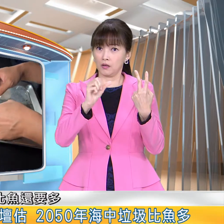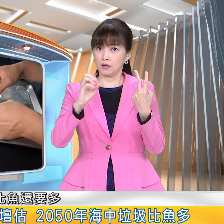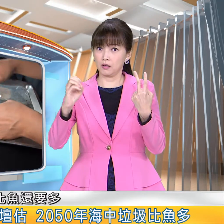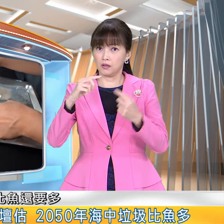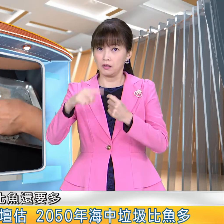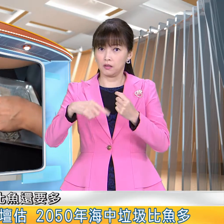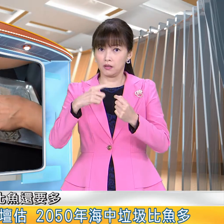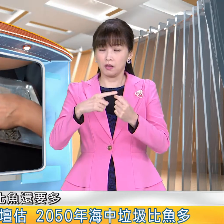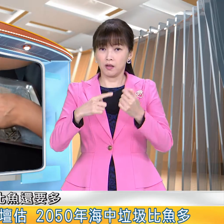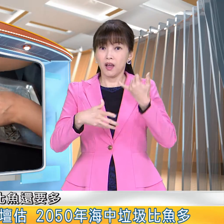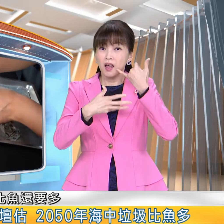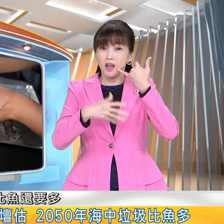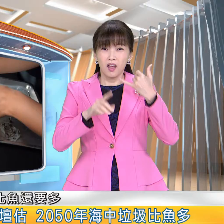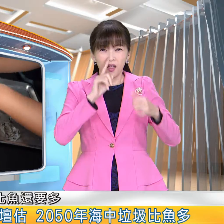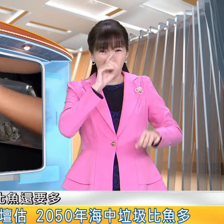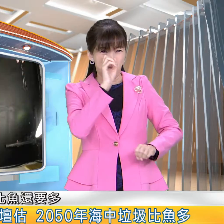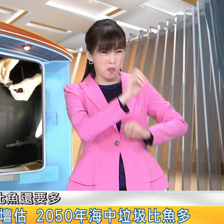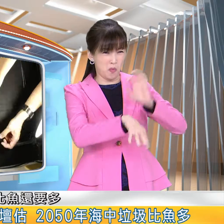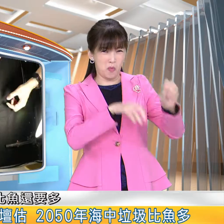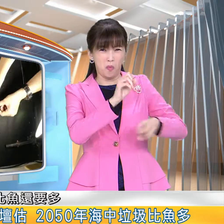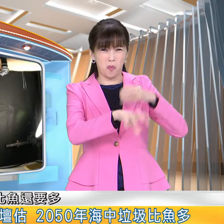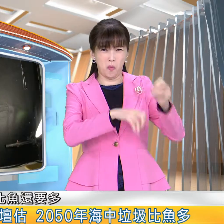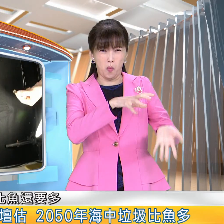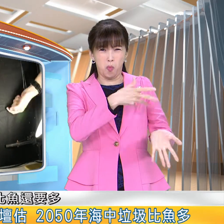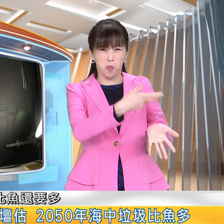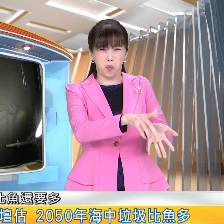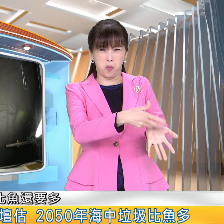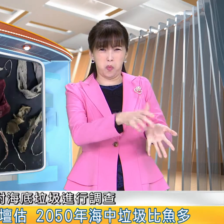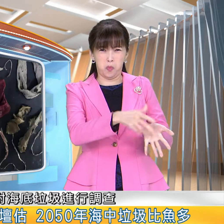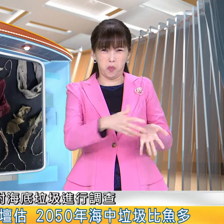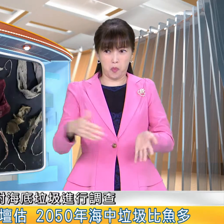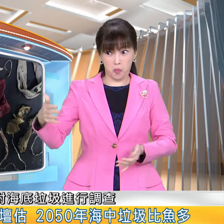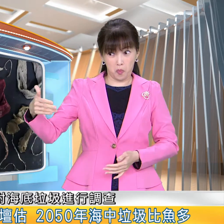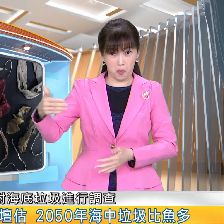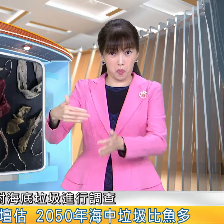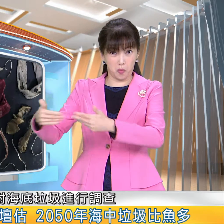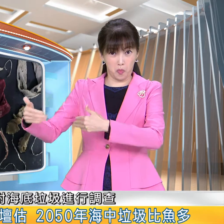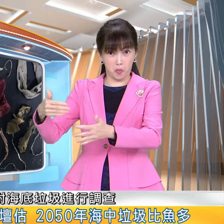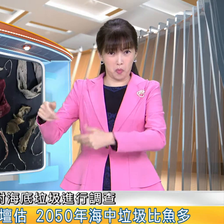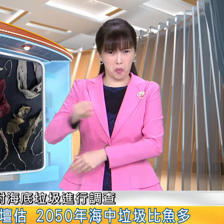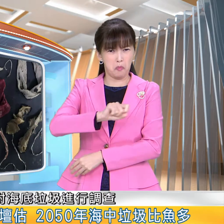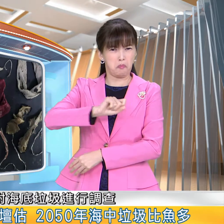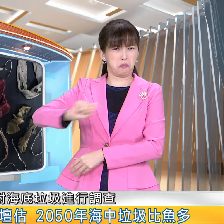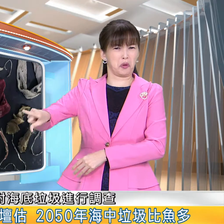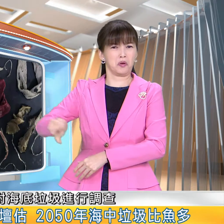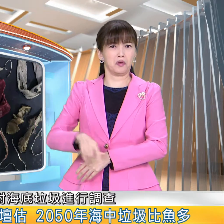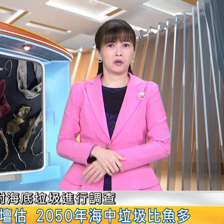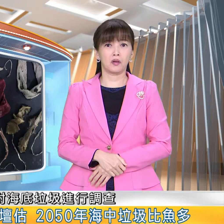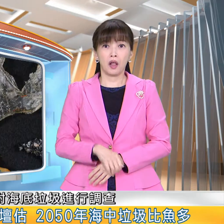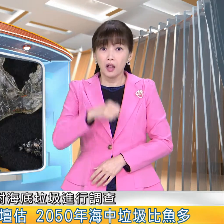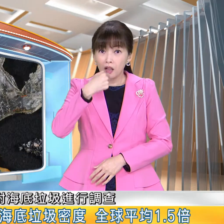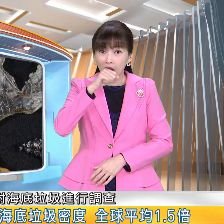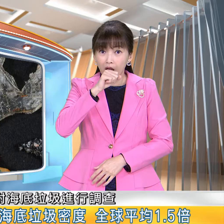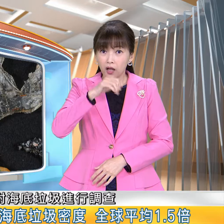垃圾将会比鱼还要多。国内就首次针对海底垃圾进行调